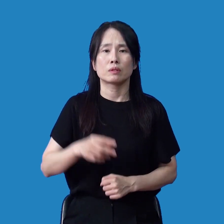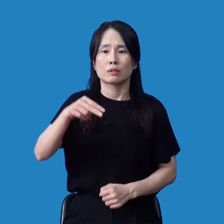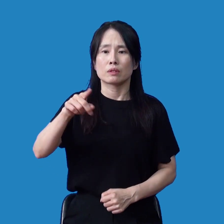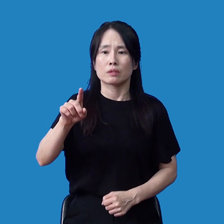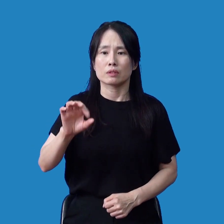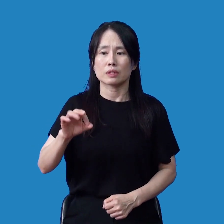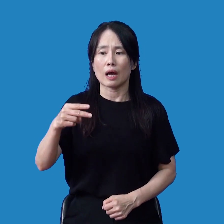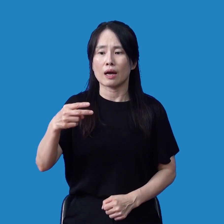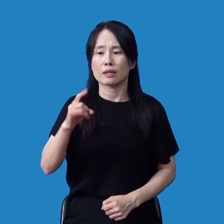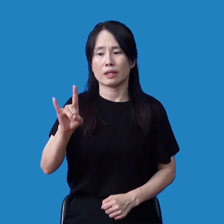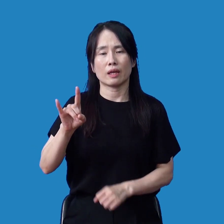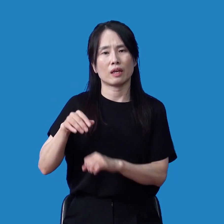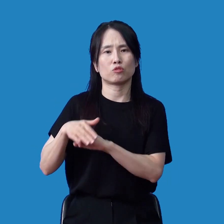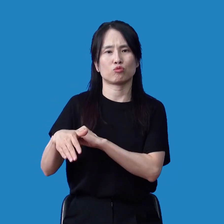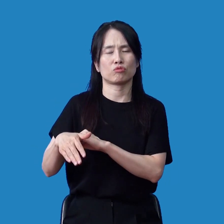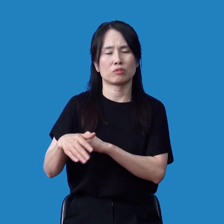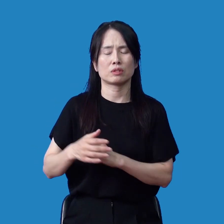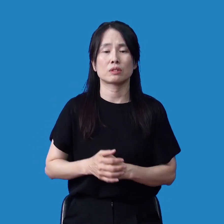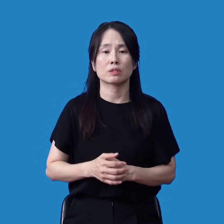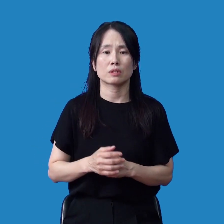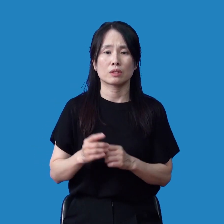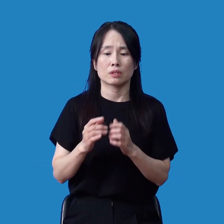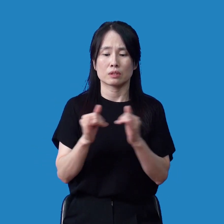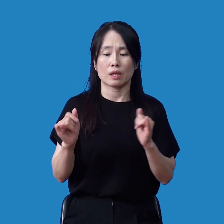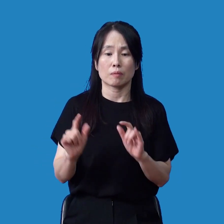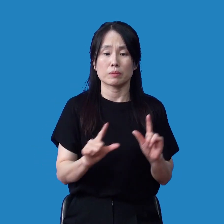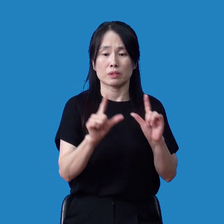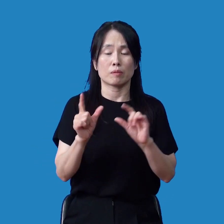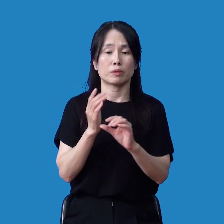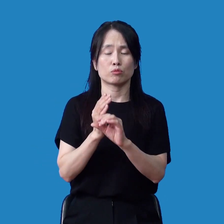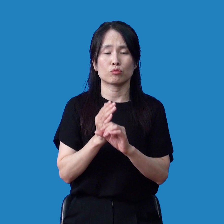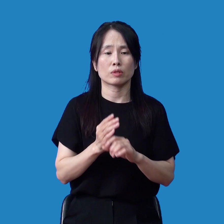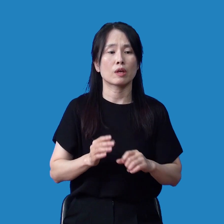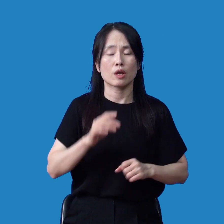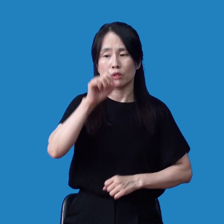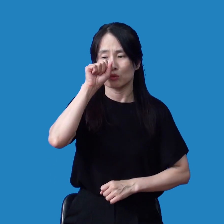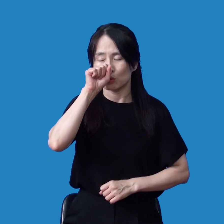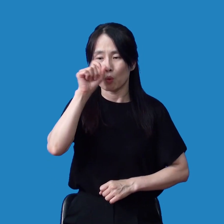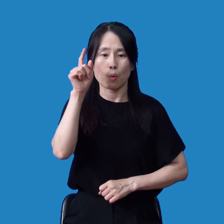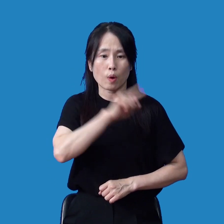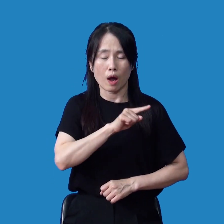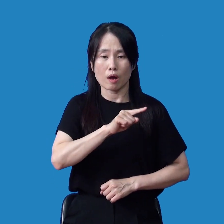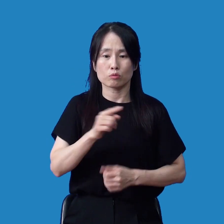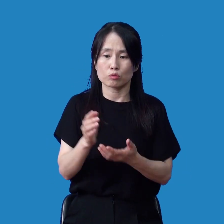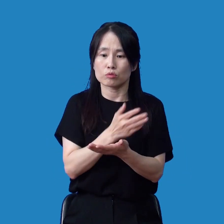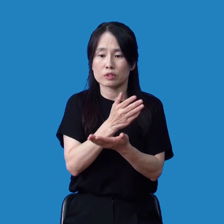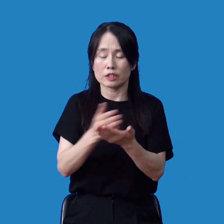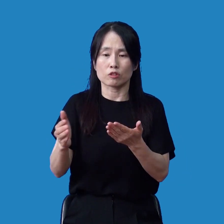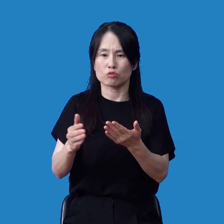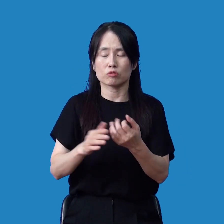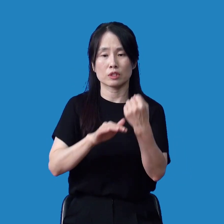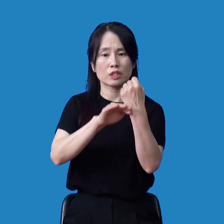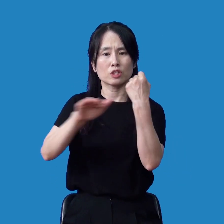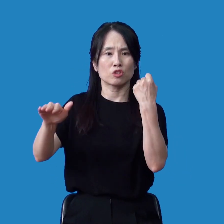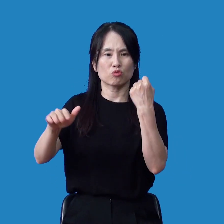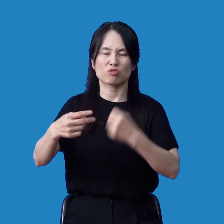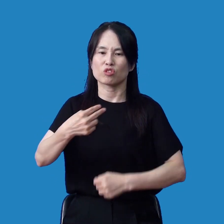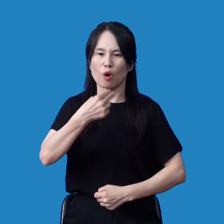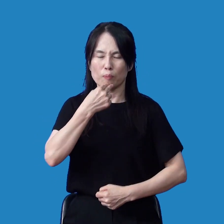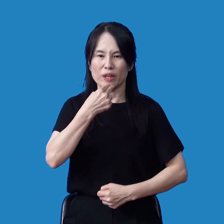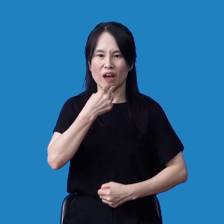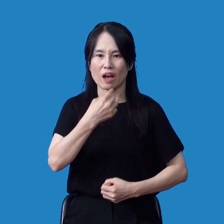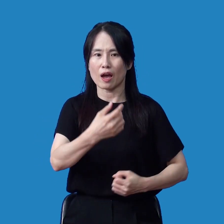상대주의입니다. 인간의 삶에 있어서 선과 악을 나누는 절대적인 기준이라는 것은 없다는